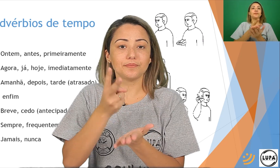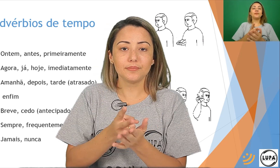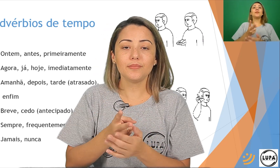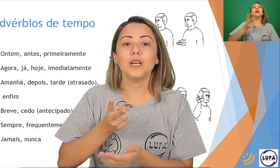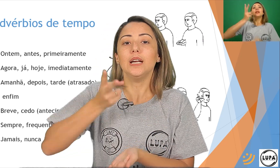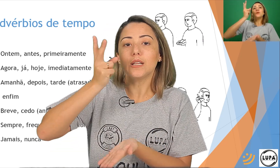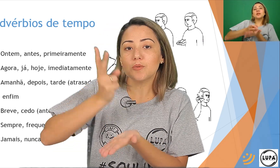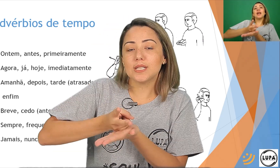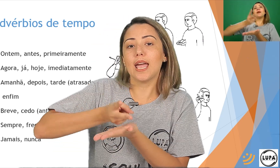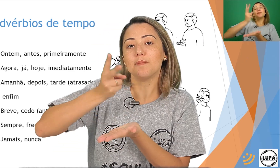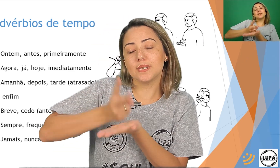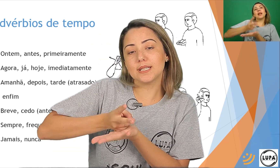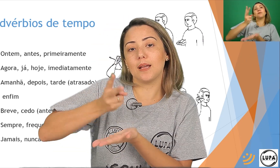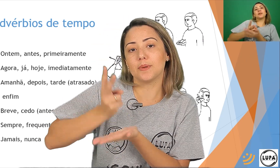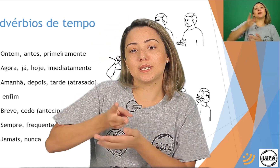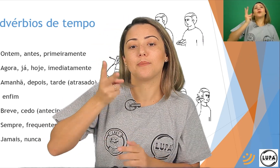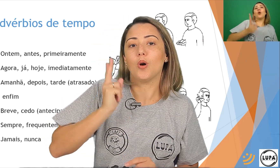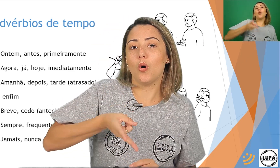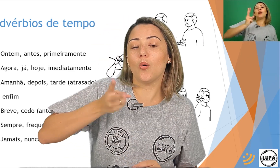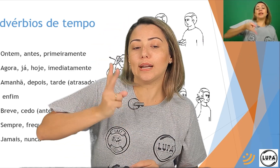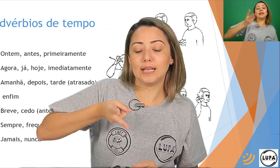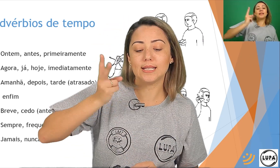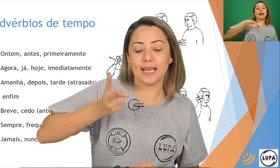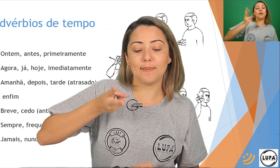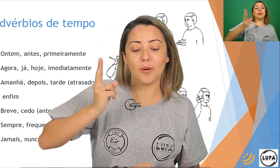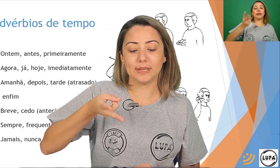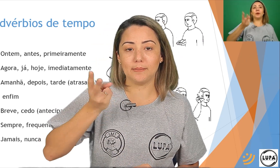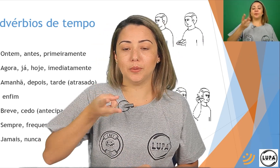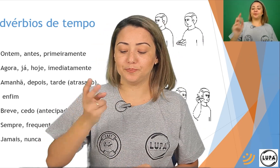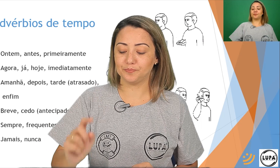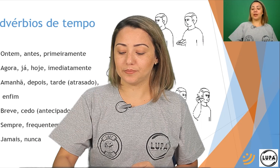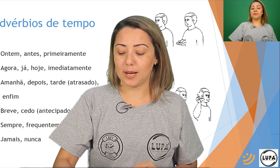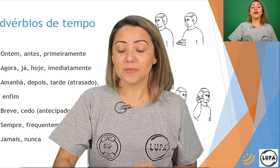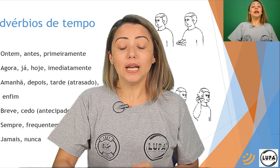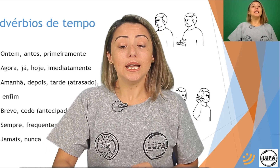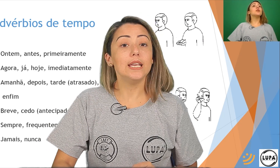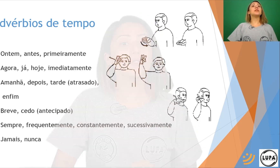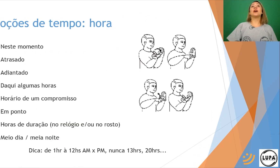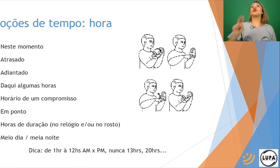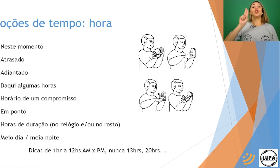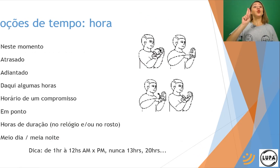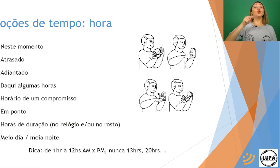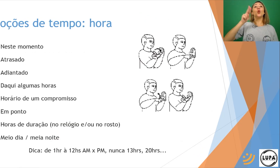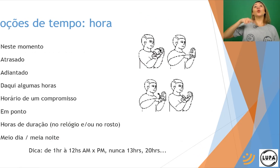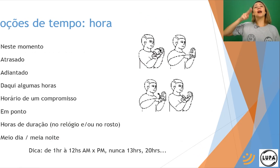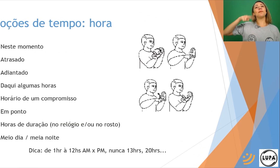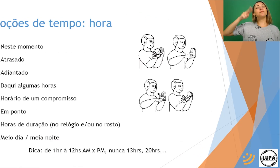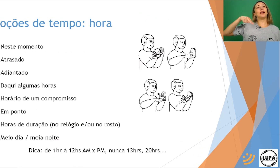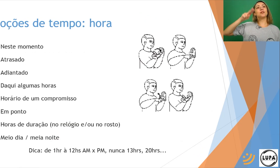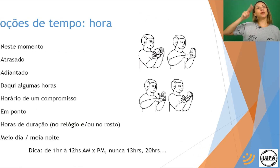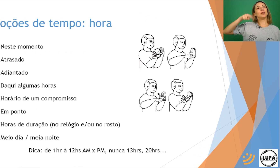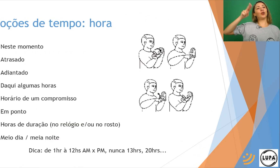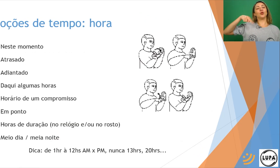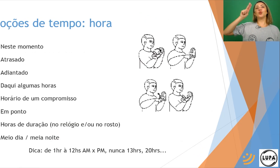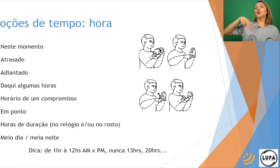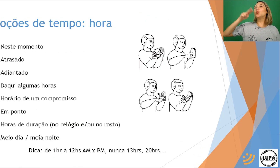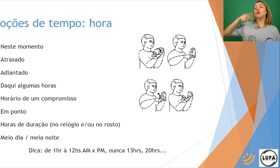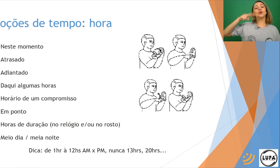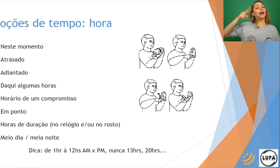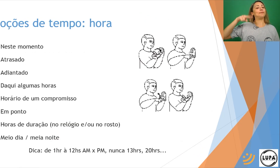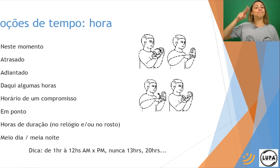sinal. Então, sempre, sempre, sempre, ou aqui sem a palma da mão, tá? E o sinal de nunca, balança o dedo